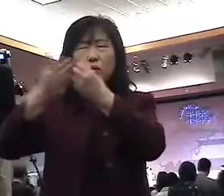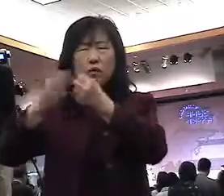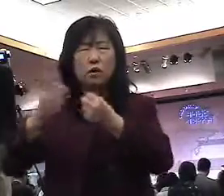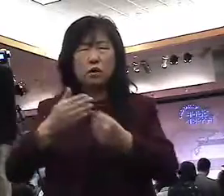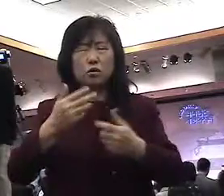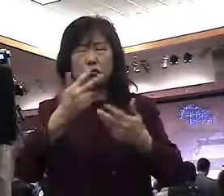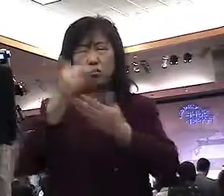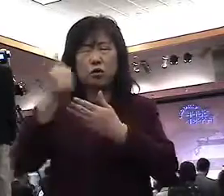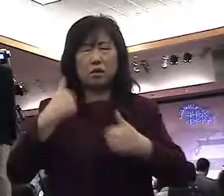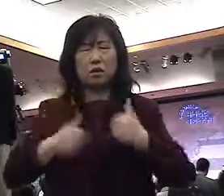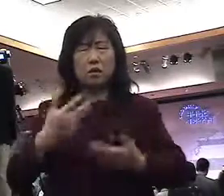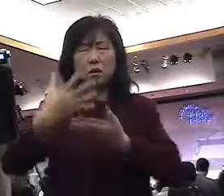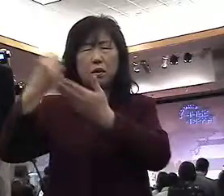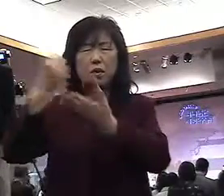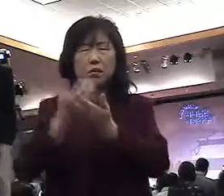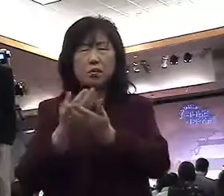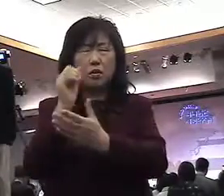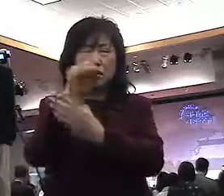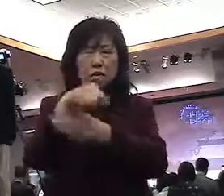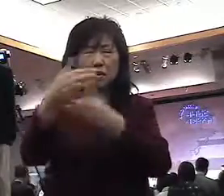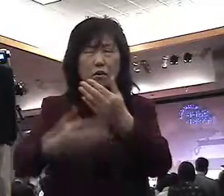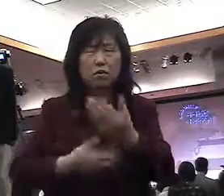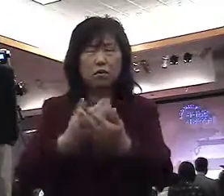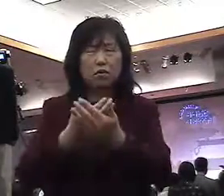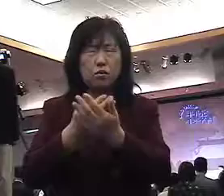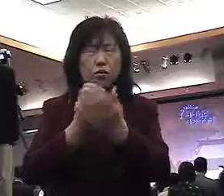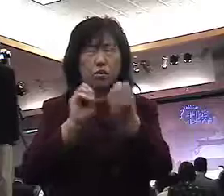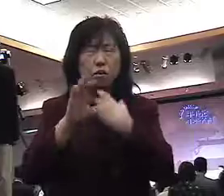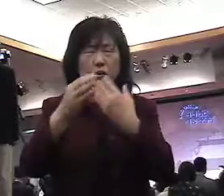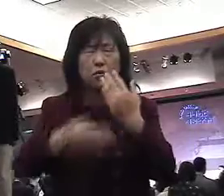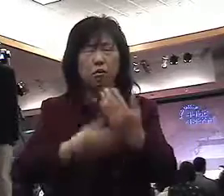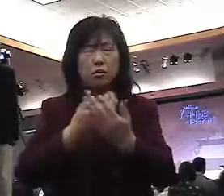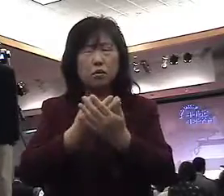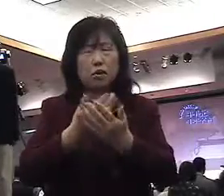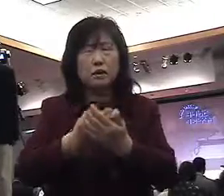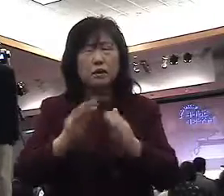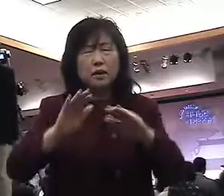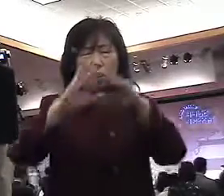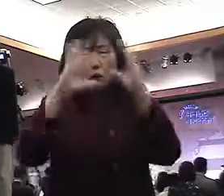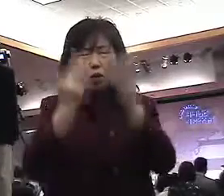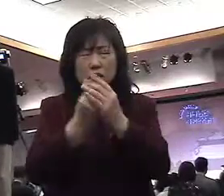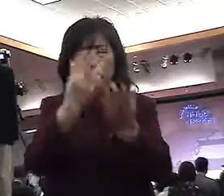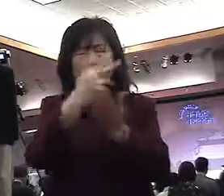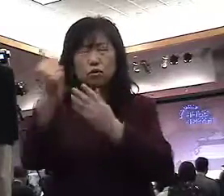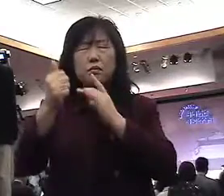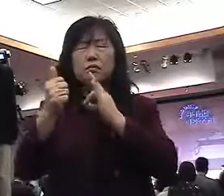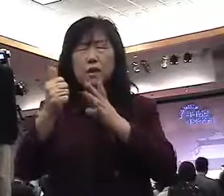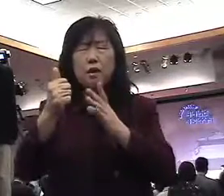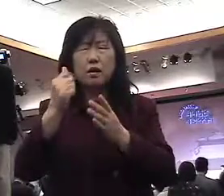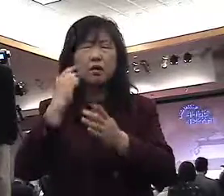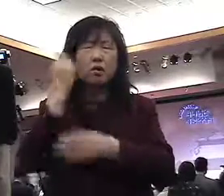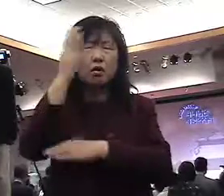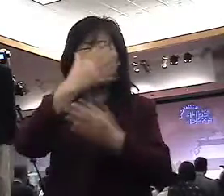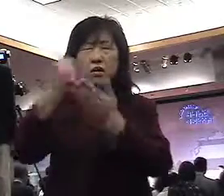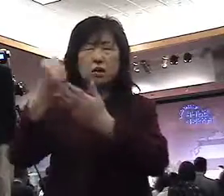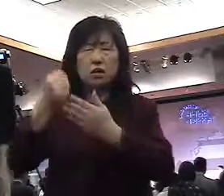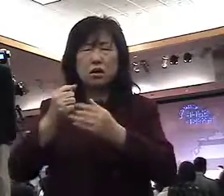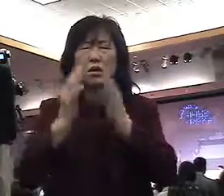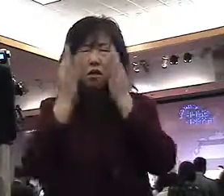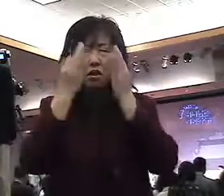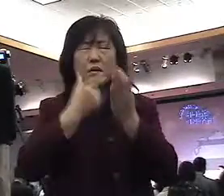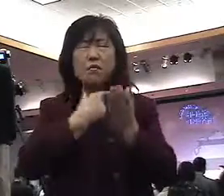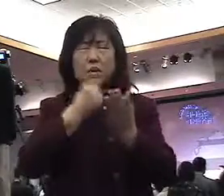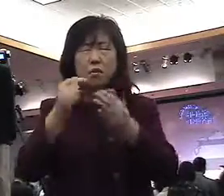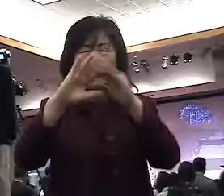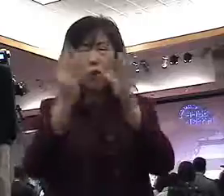기뻐 받아주시고 응답하여 주시옵소서. 이 시간 온전히 주님만 영광 받으시옵기를 간절히 바라오며